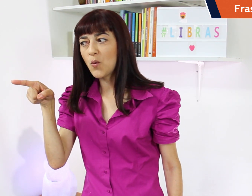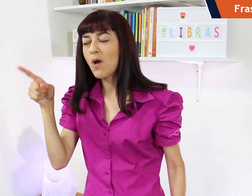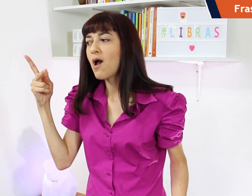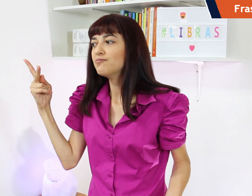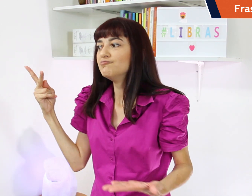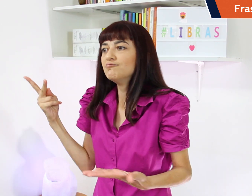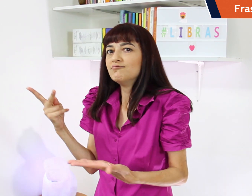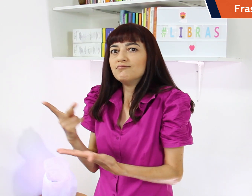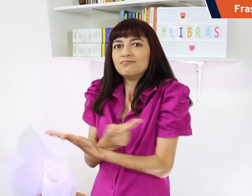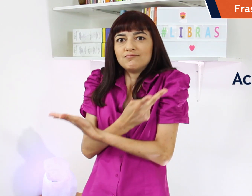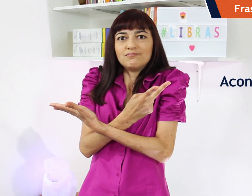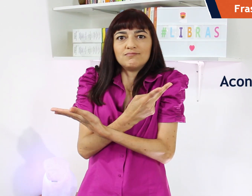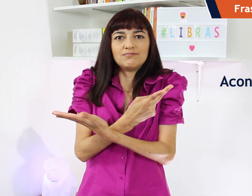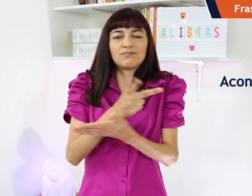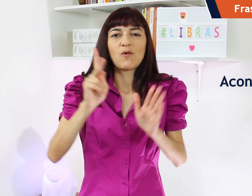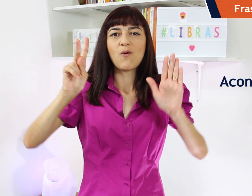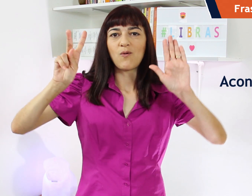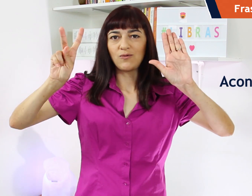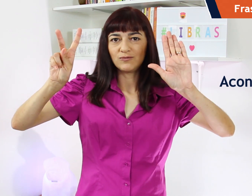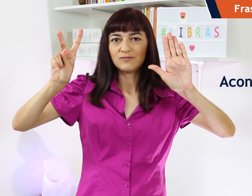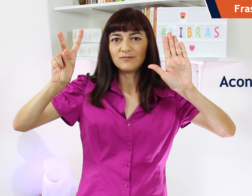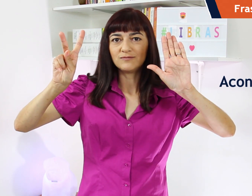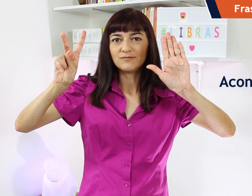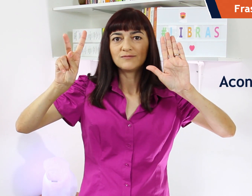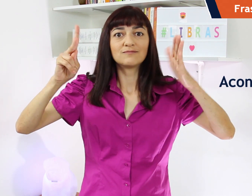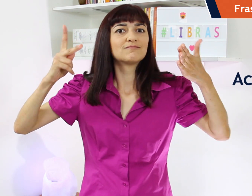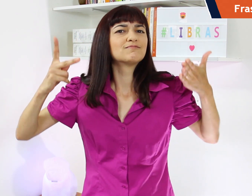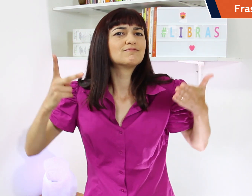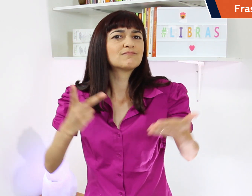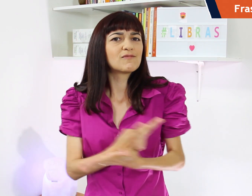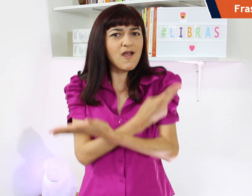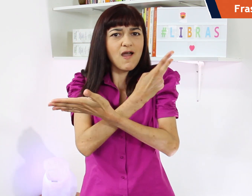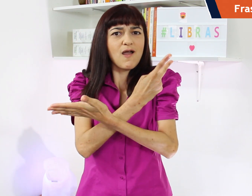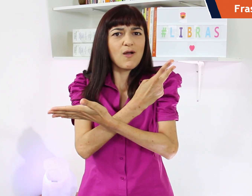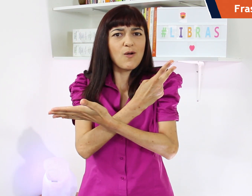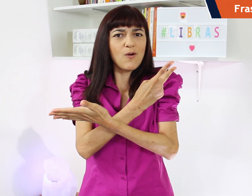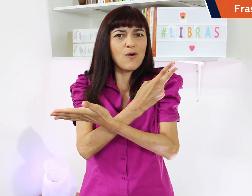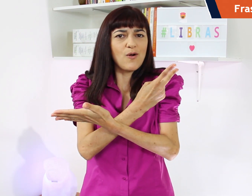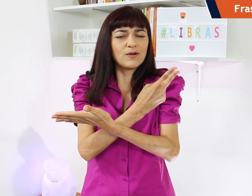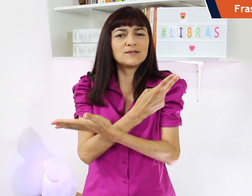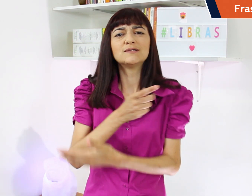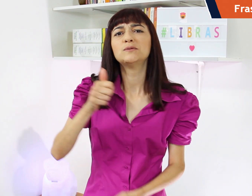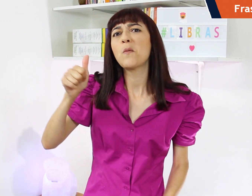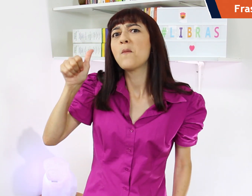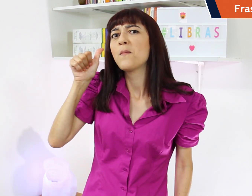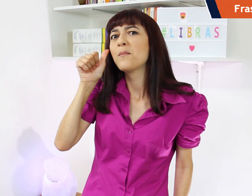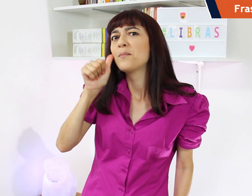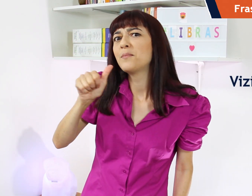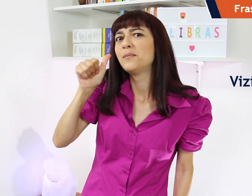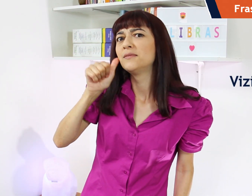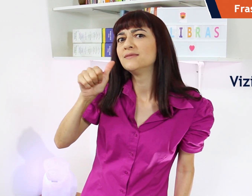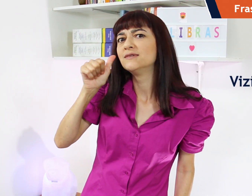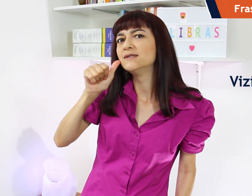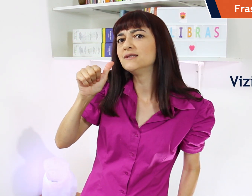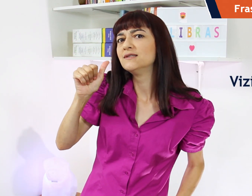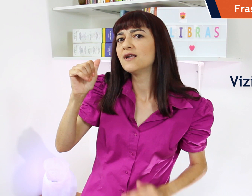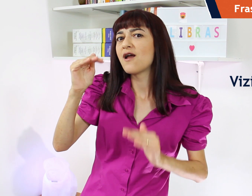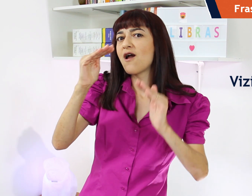O que aconteceu? Esse é o sinal de acontecer. Configuração de mão dessa forma. Você viu o que aconteceu com nossa